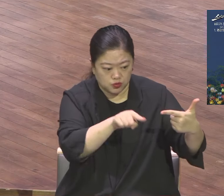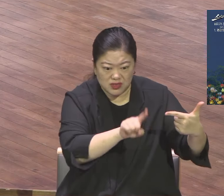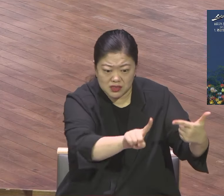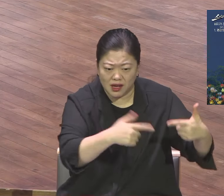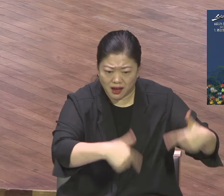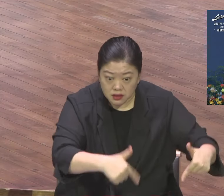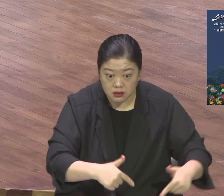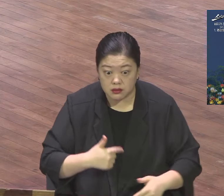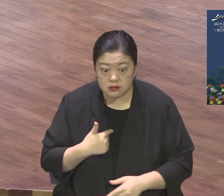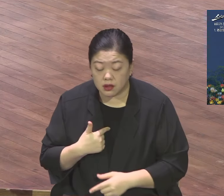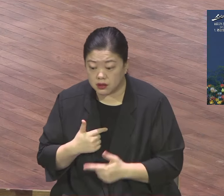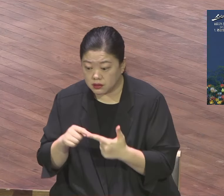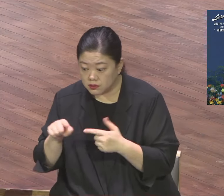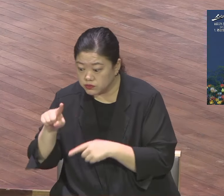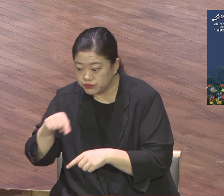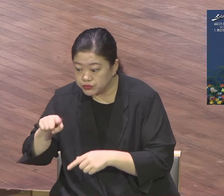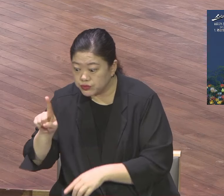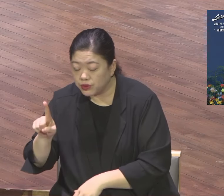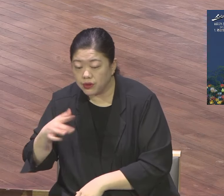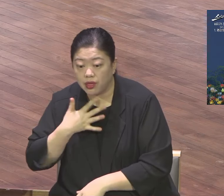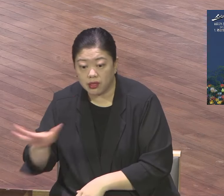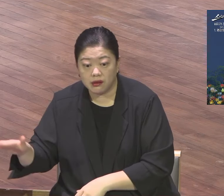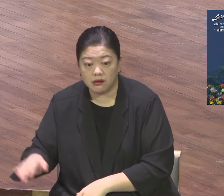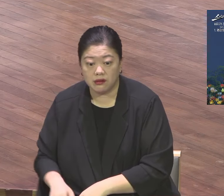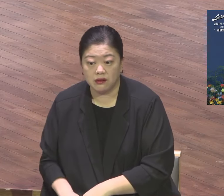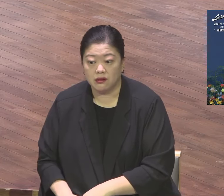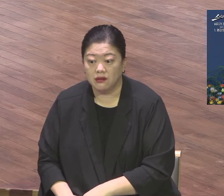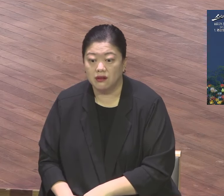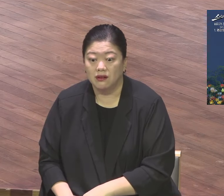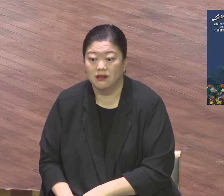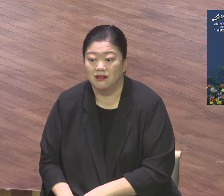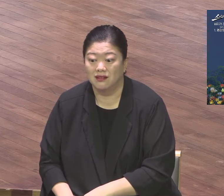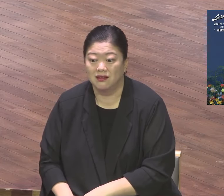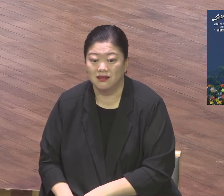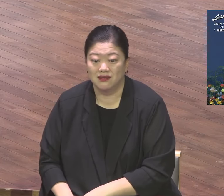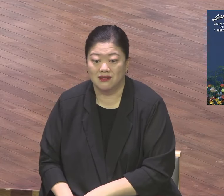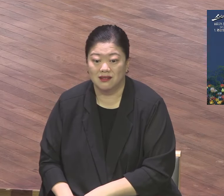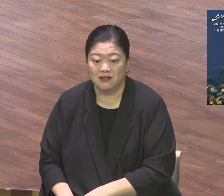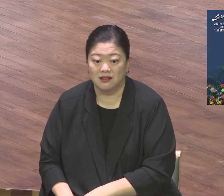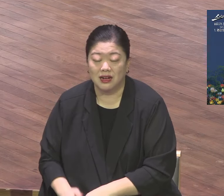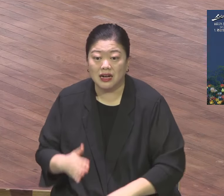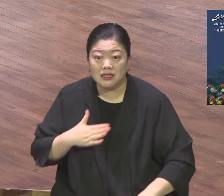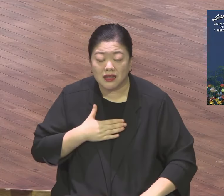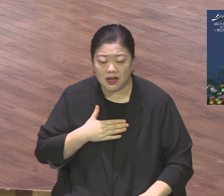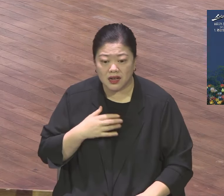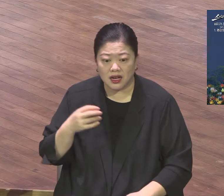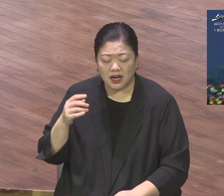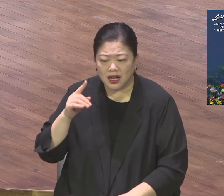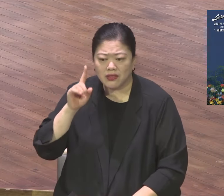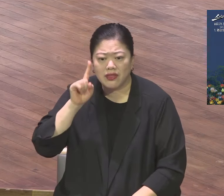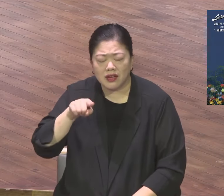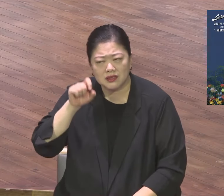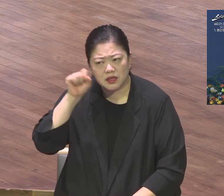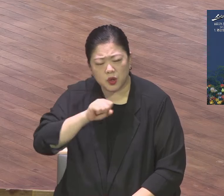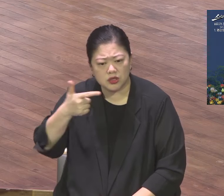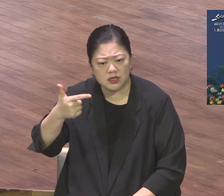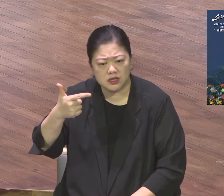실력가 없이 이번 덕평을 두 번 갔다 왔습니다. 내일 또 6시 일어나 가야 됩니다.